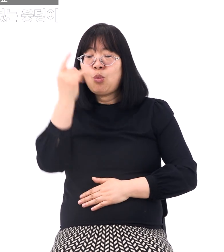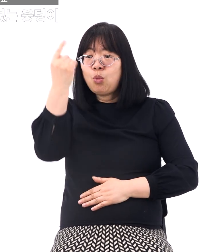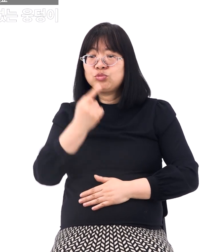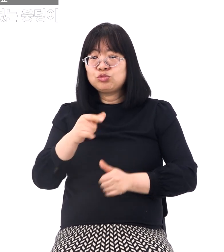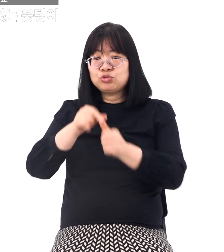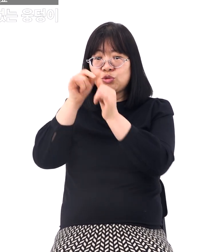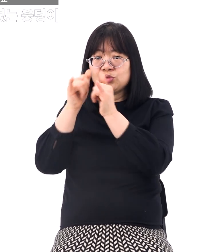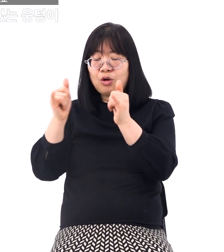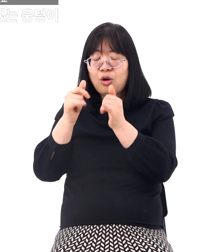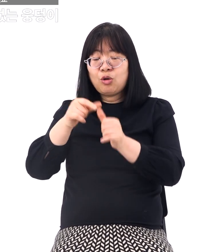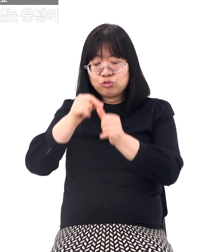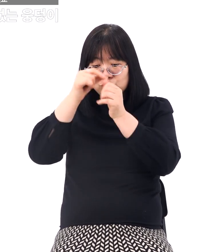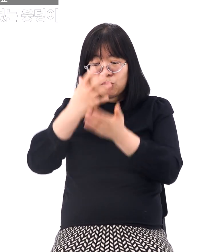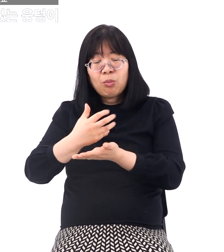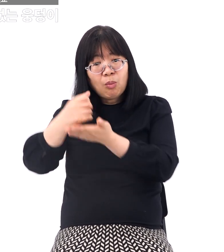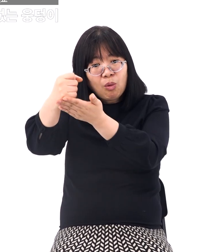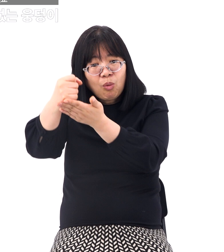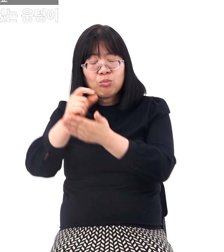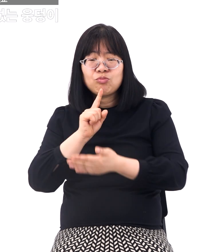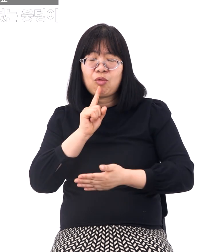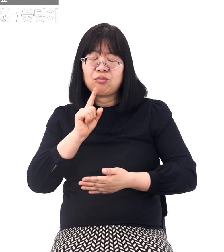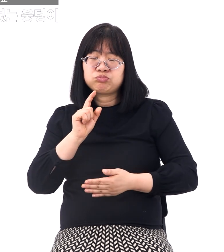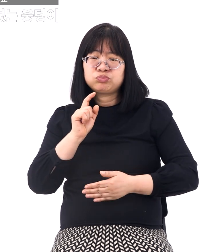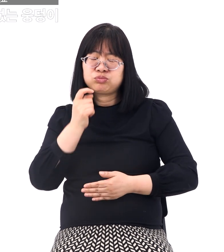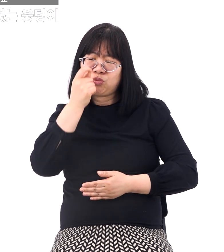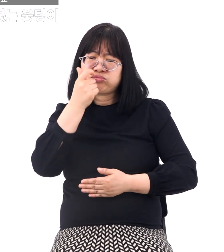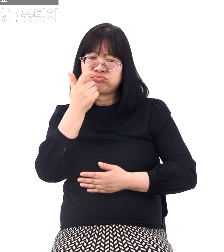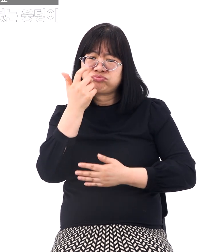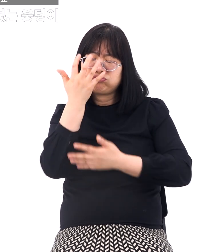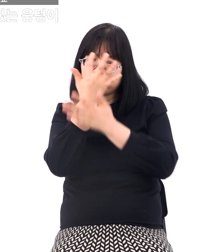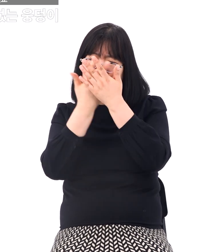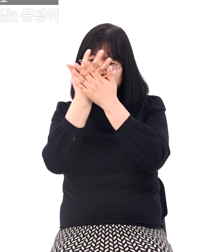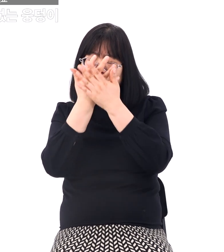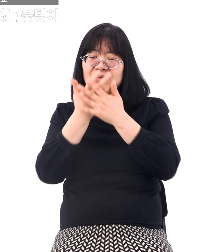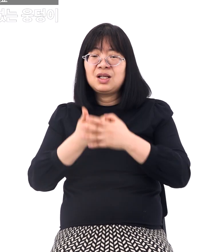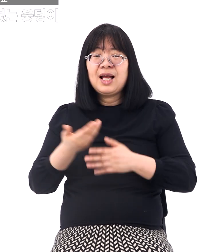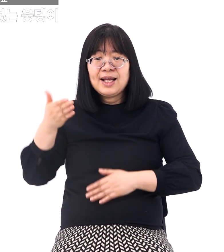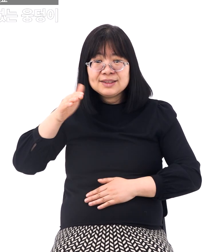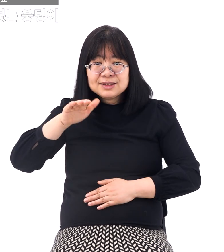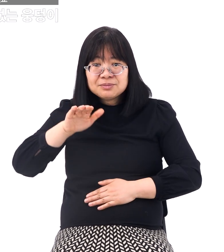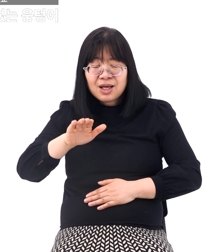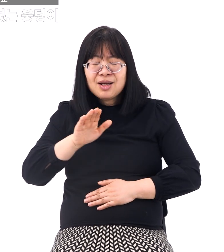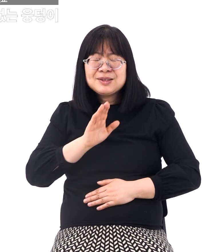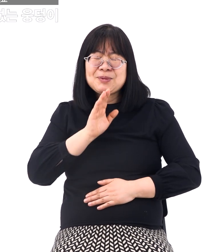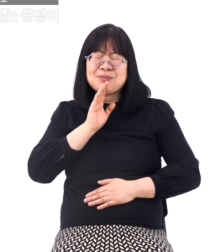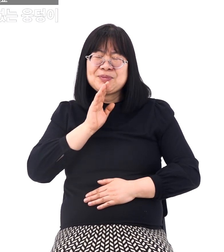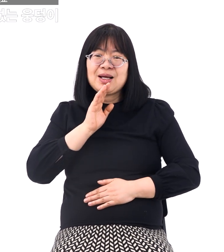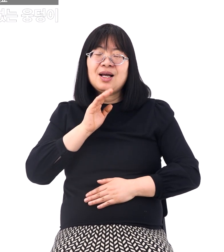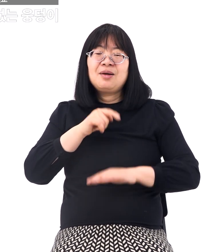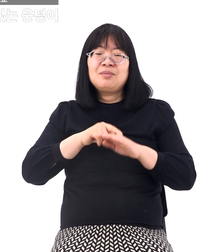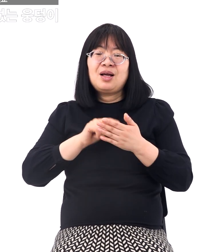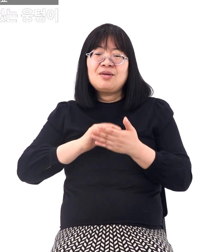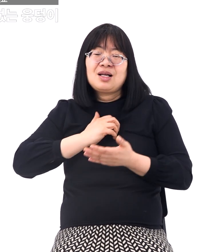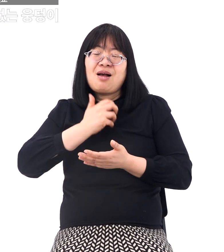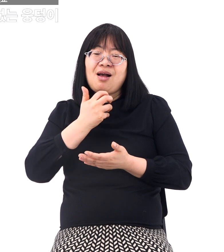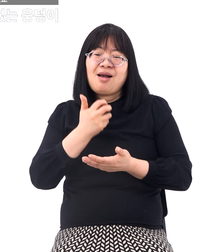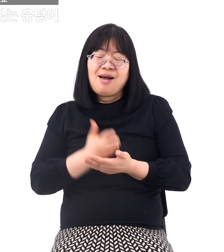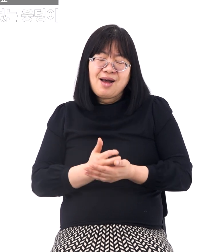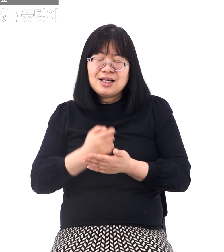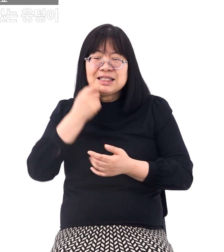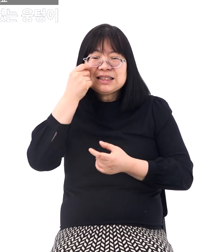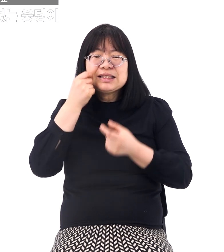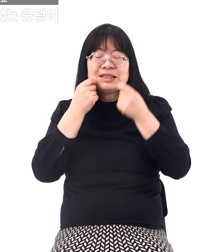구원자가 구원을 받으세요? 여기 놀라운 가슴 뭉클한 눈물